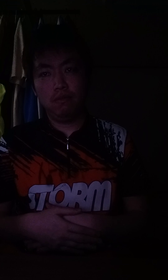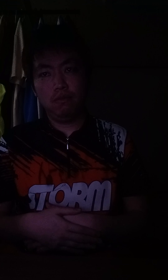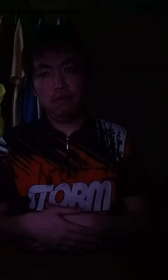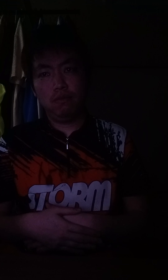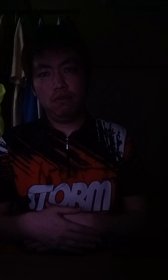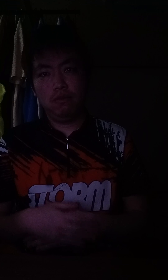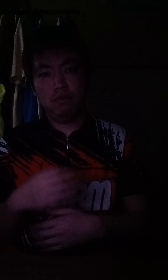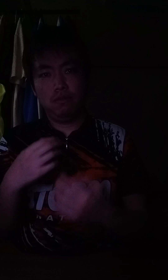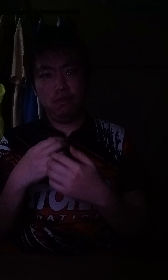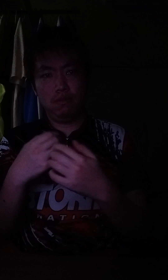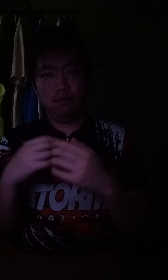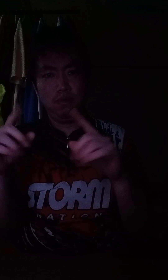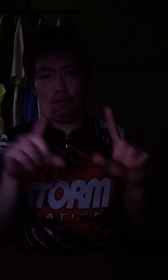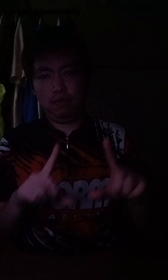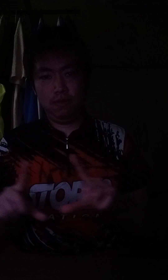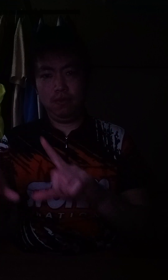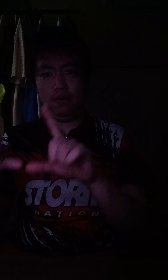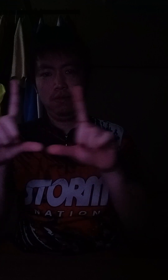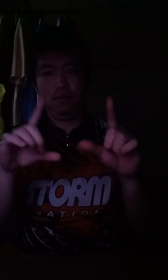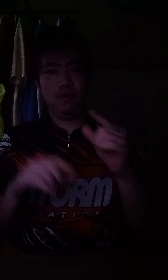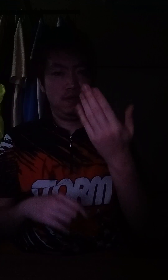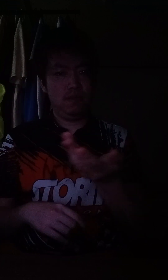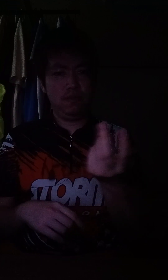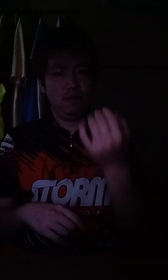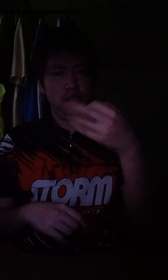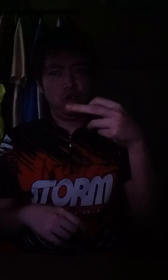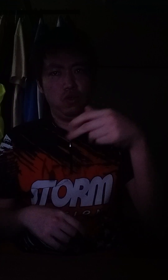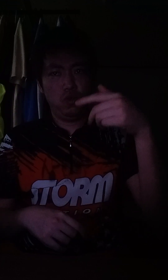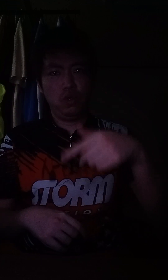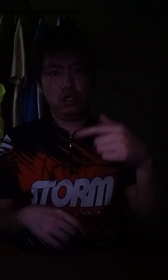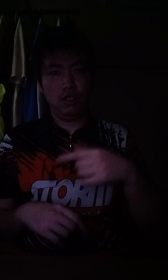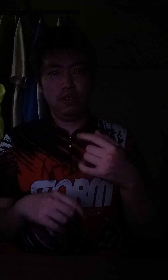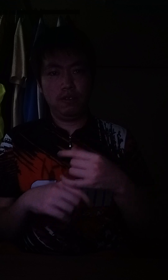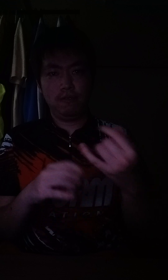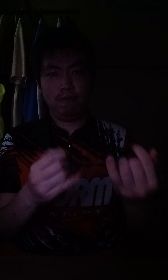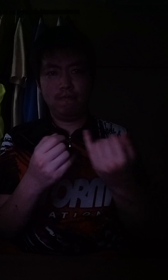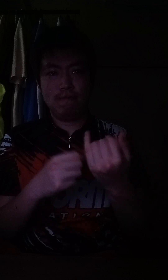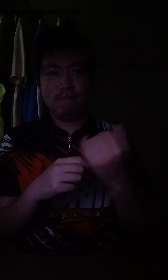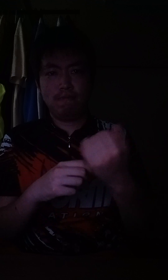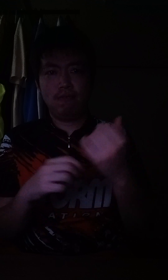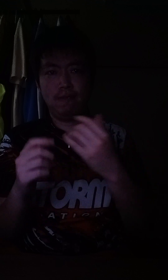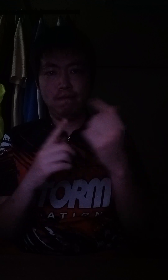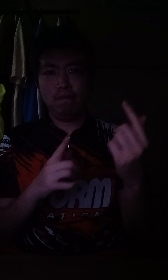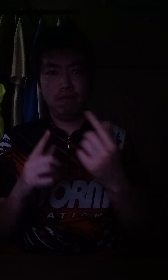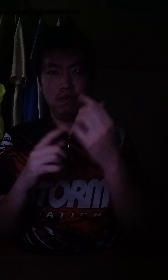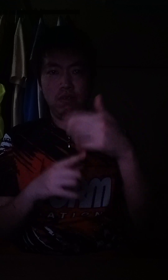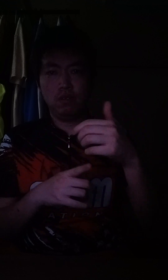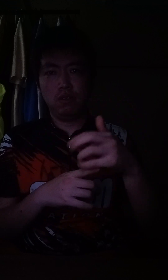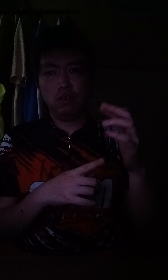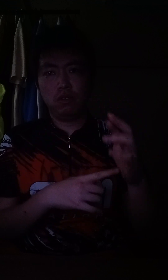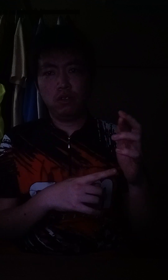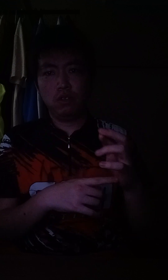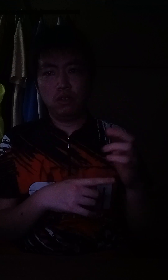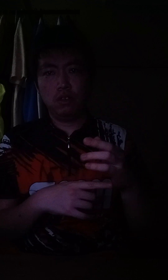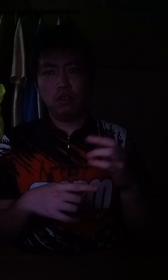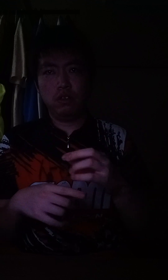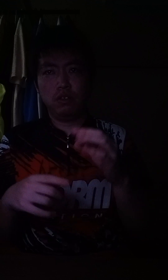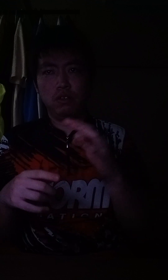현아는 이제 태어날 당시에 항문 무형성증으로 항문이 없었던 상황이었고, 그다음에 이제 항문과